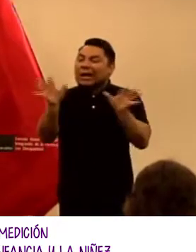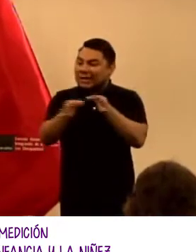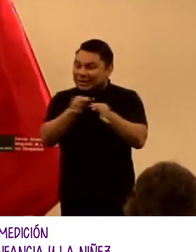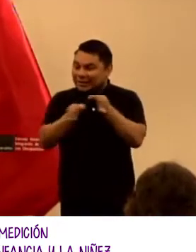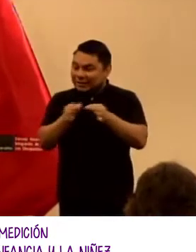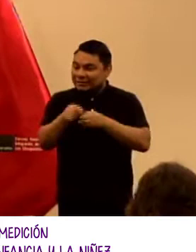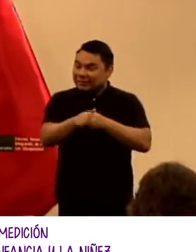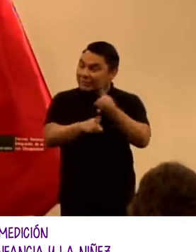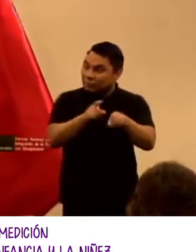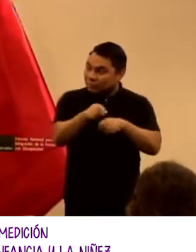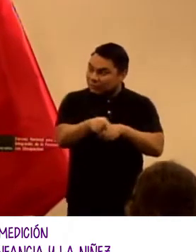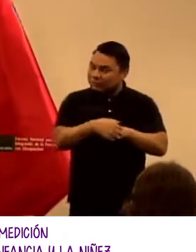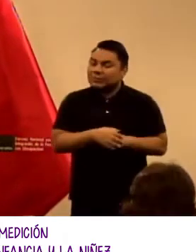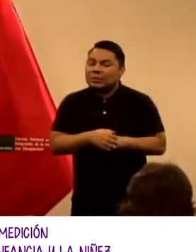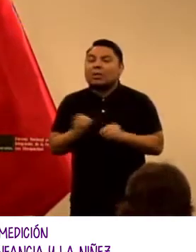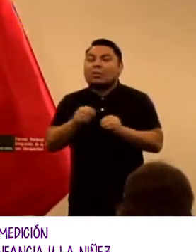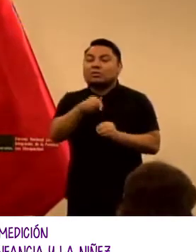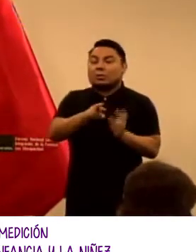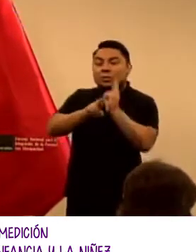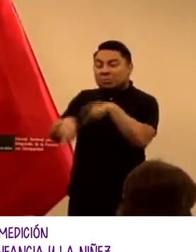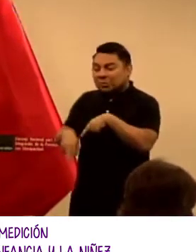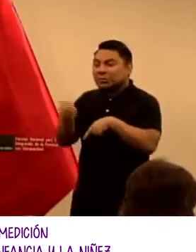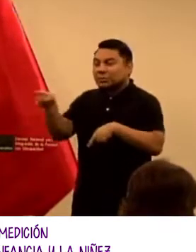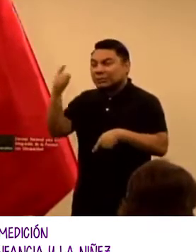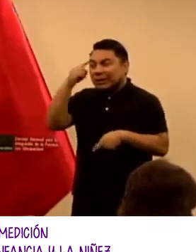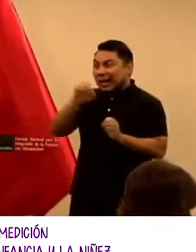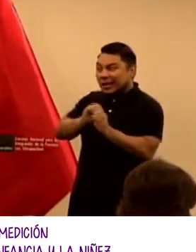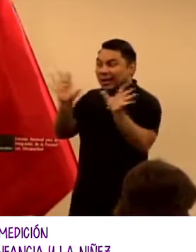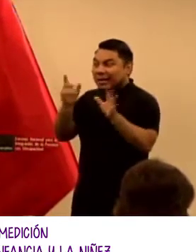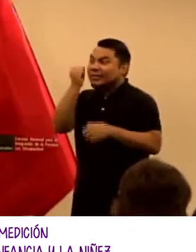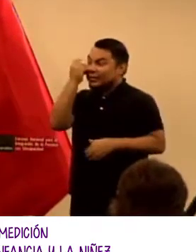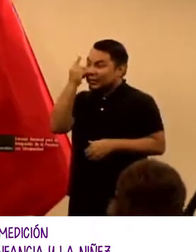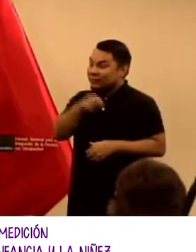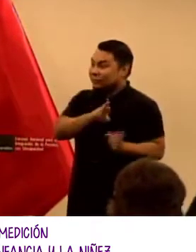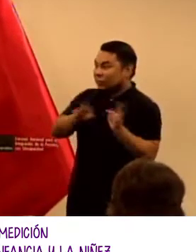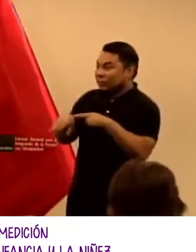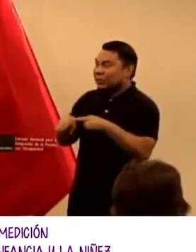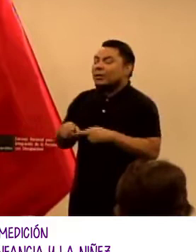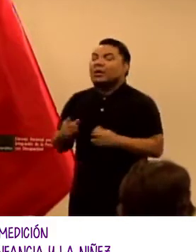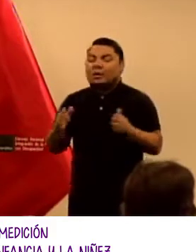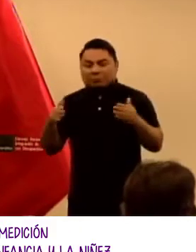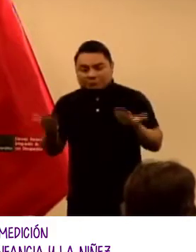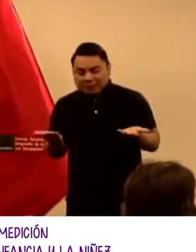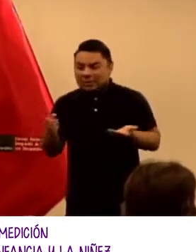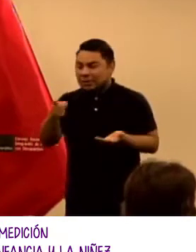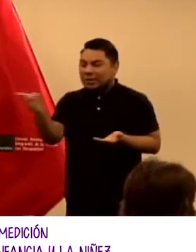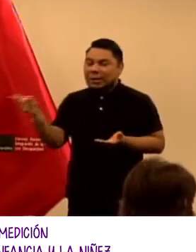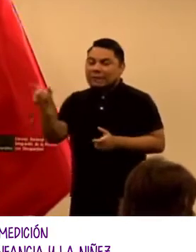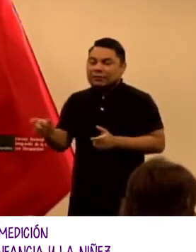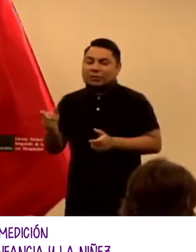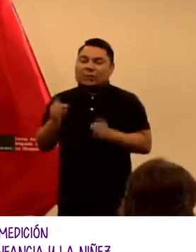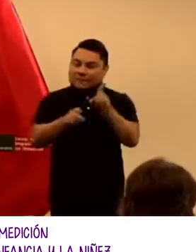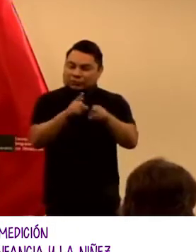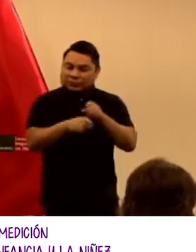entrevistados y si las categorías de respuesta eran lo suficientemente claras y entendibles para los